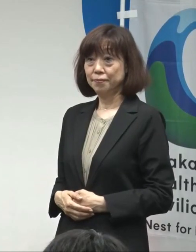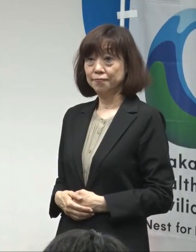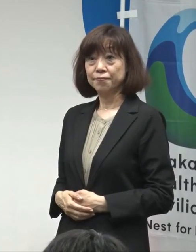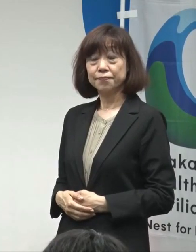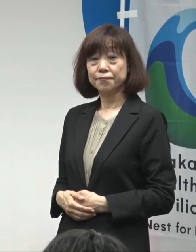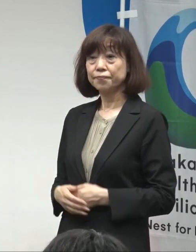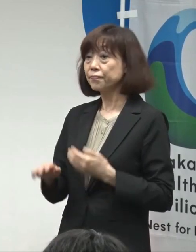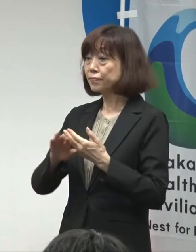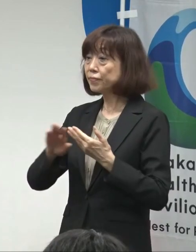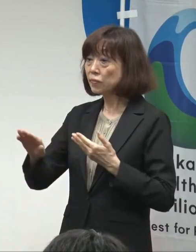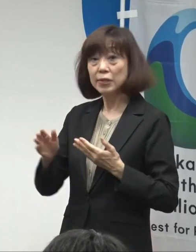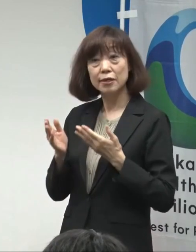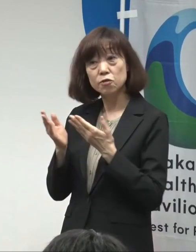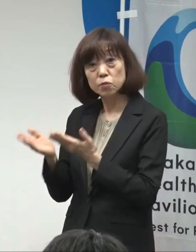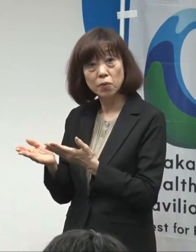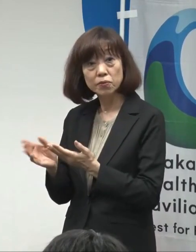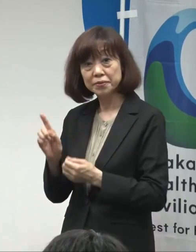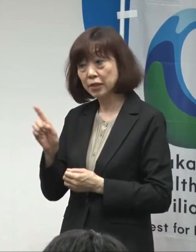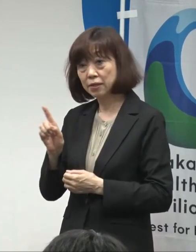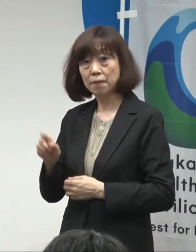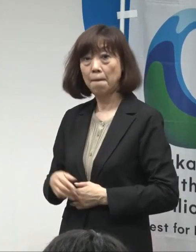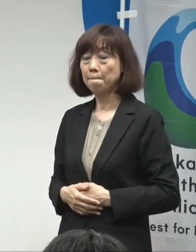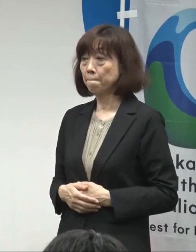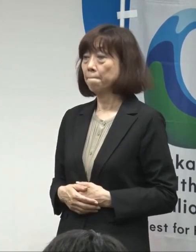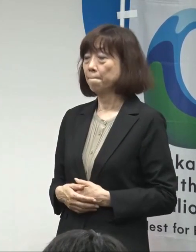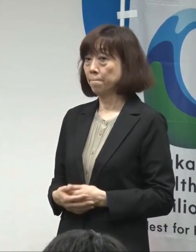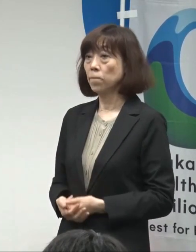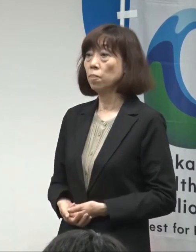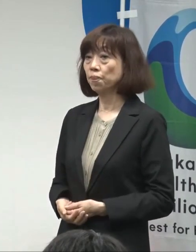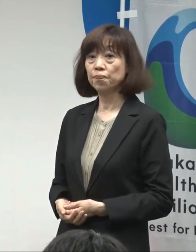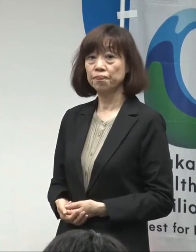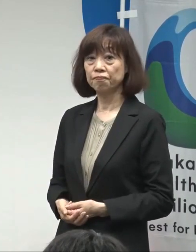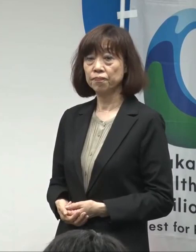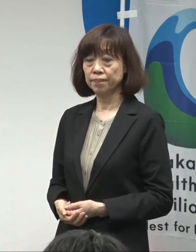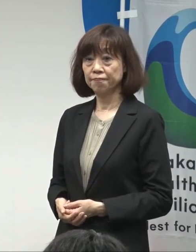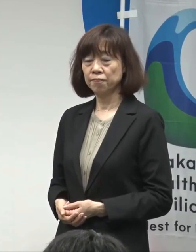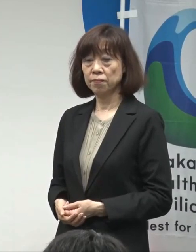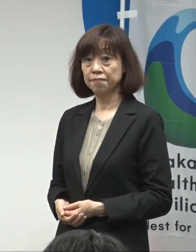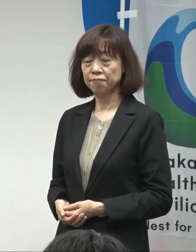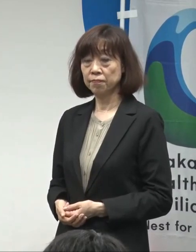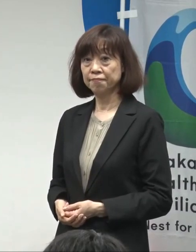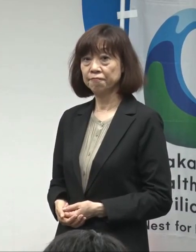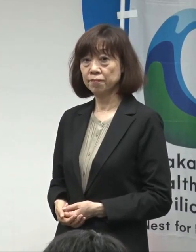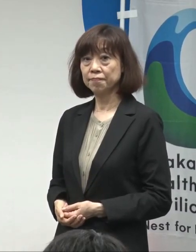他にご質問ございますでしょうか。そしたら共同通信さん。